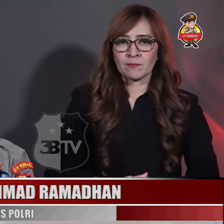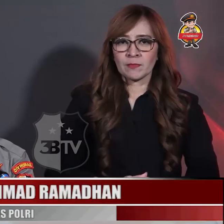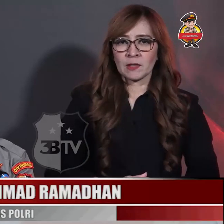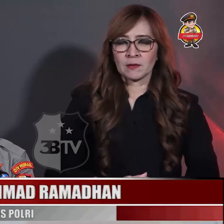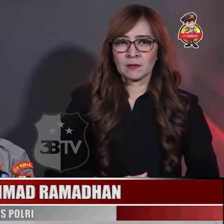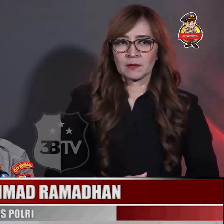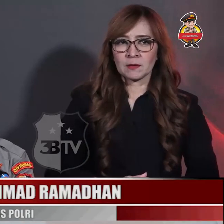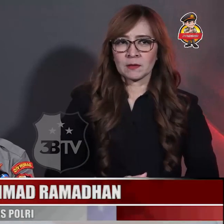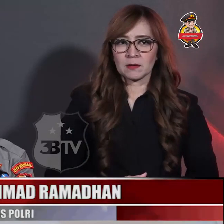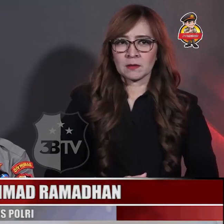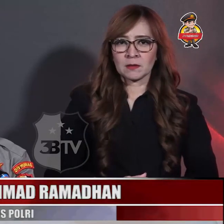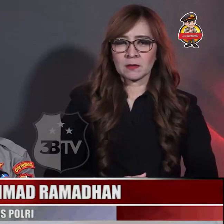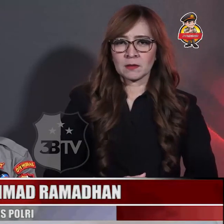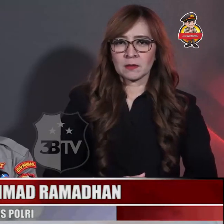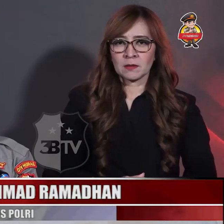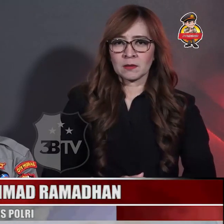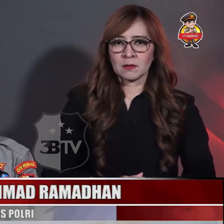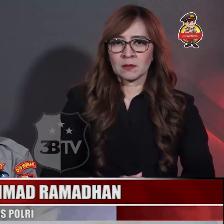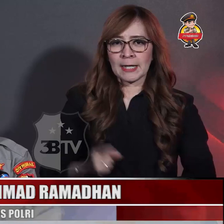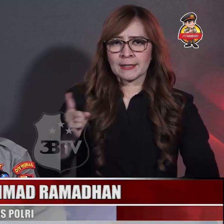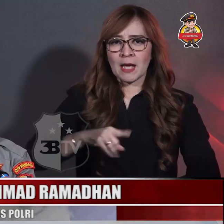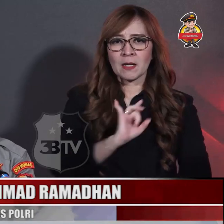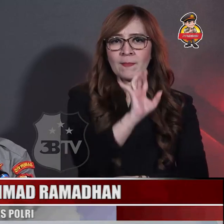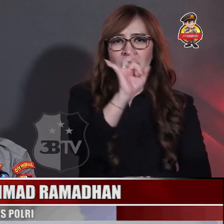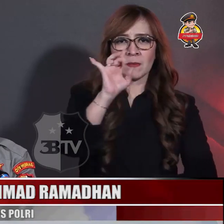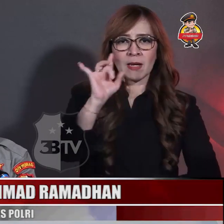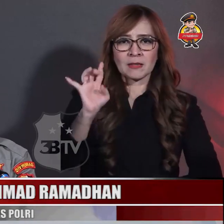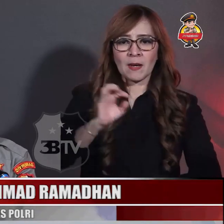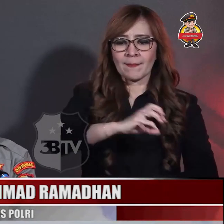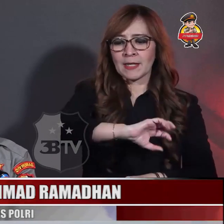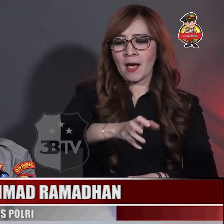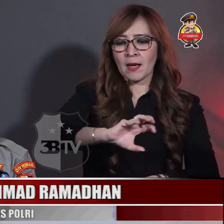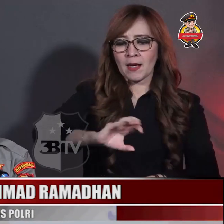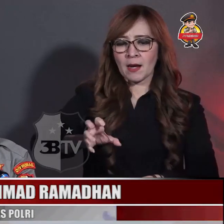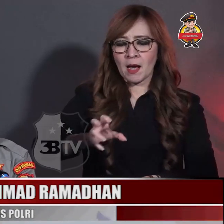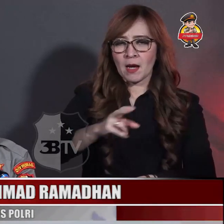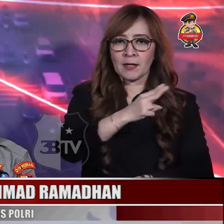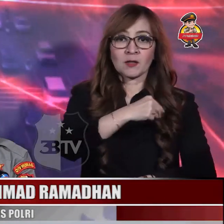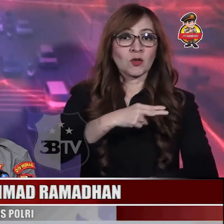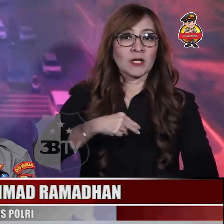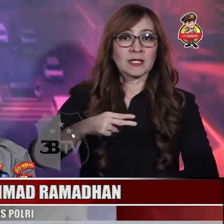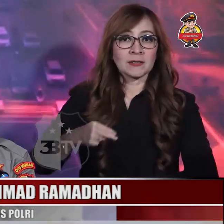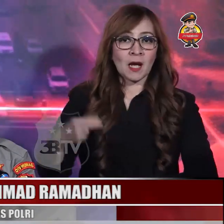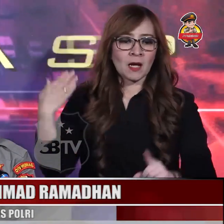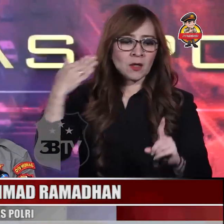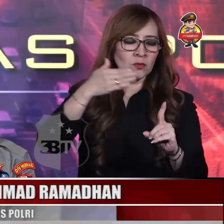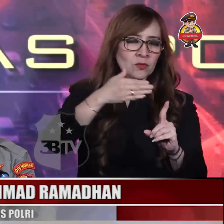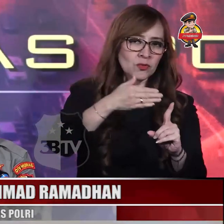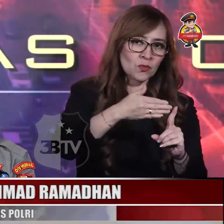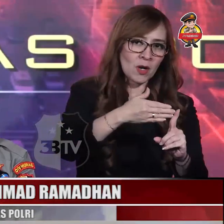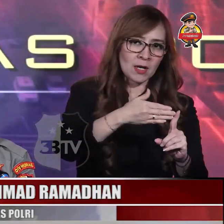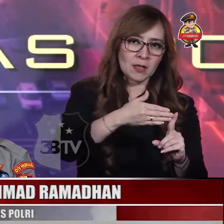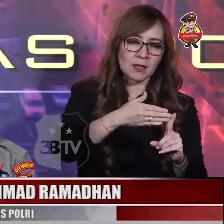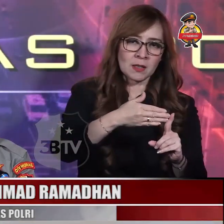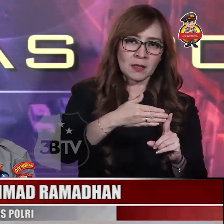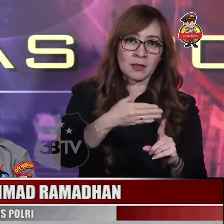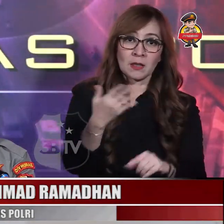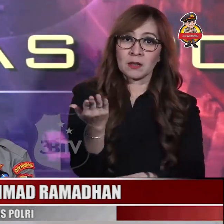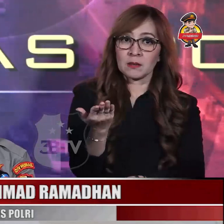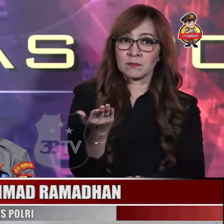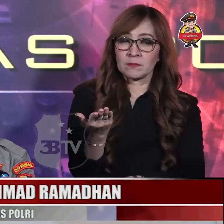berasal dari berbagai daerah, ya. Kemudian tujuan diberangkatkan